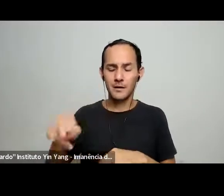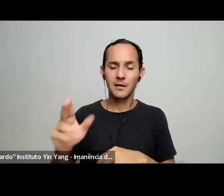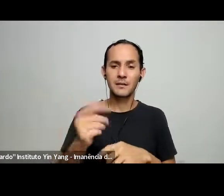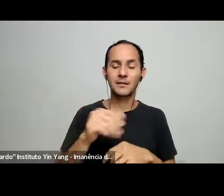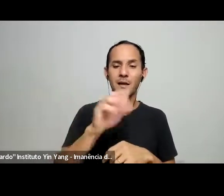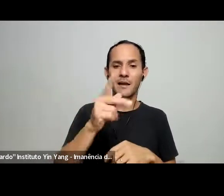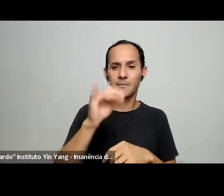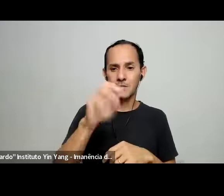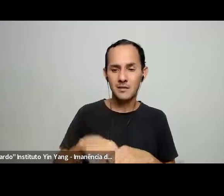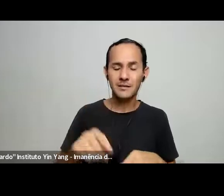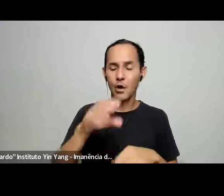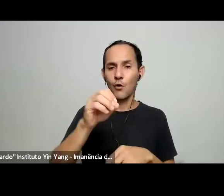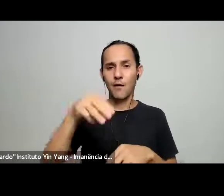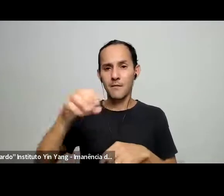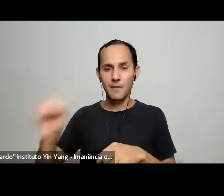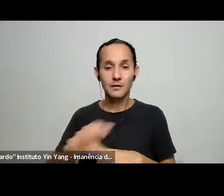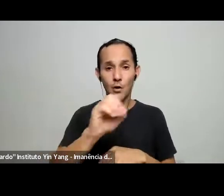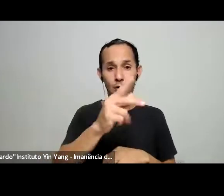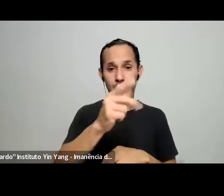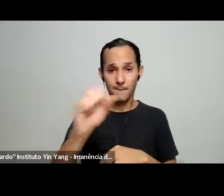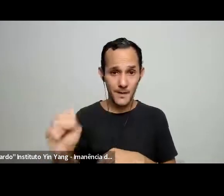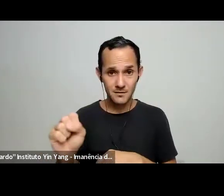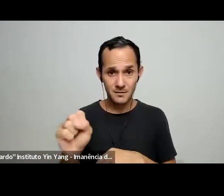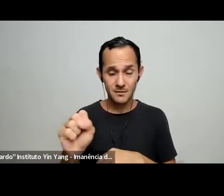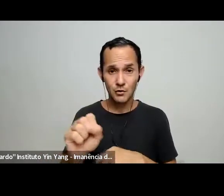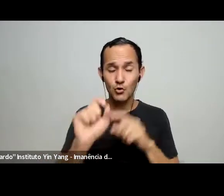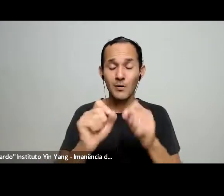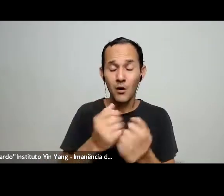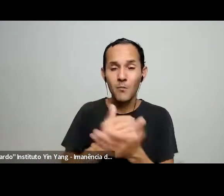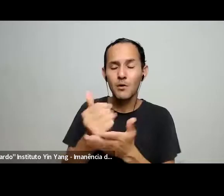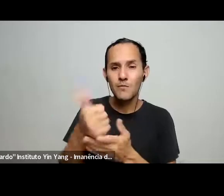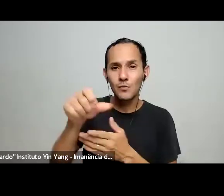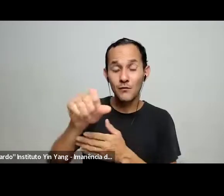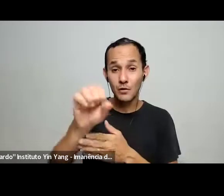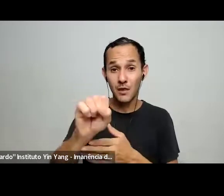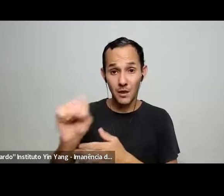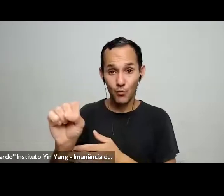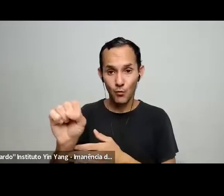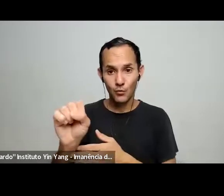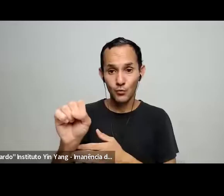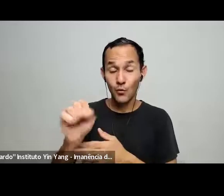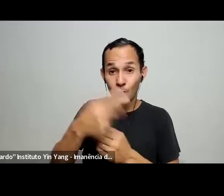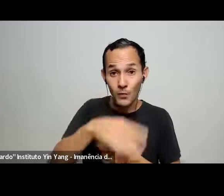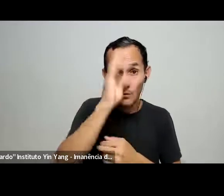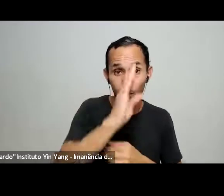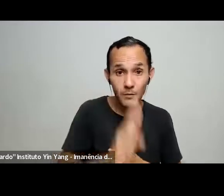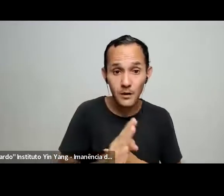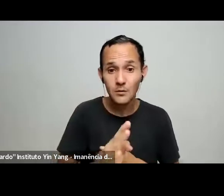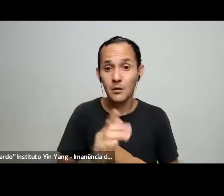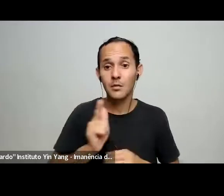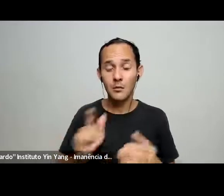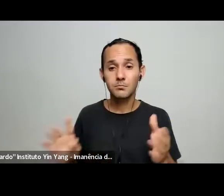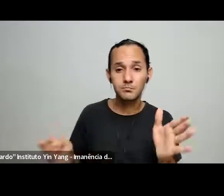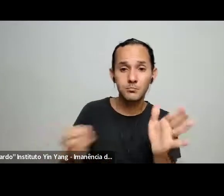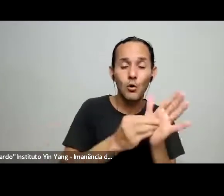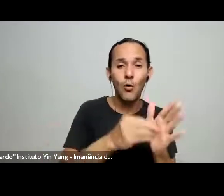outros sites da OMS, da OPAS, que desde 1988, na verdade, no Brasil, foram introduzidas